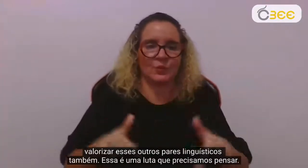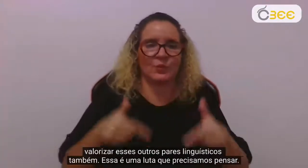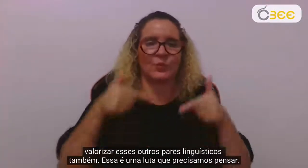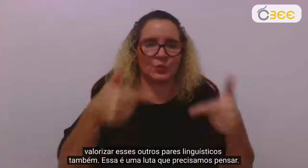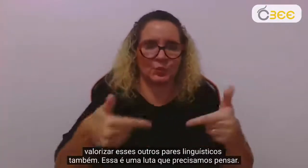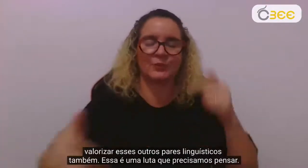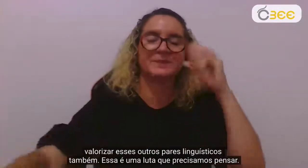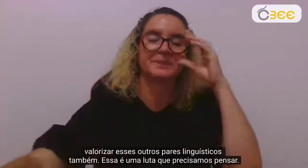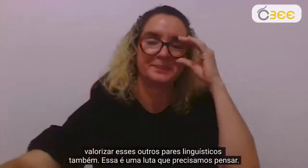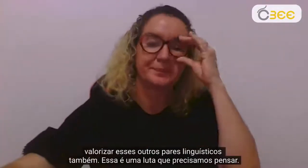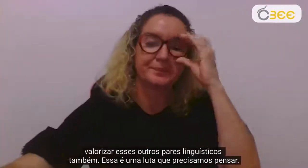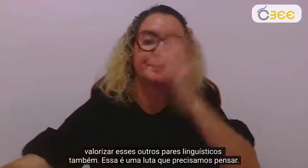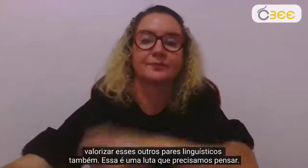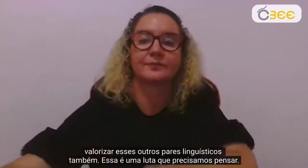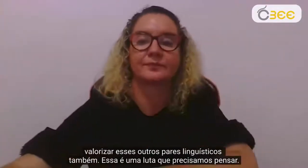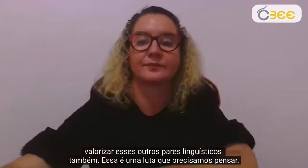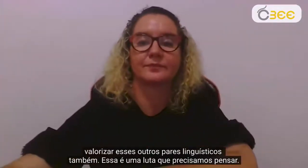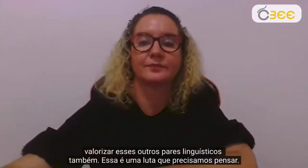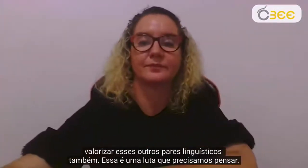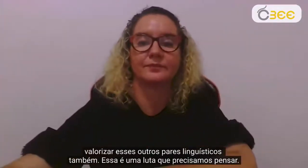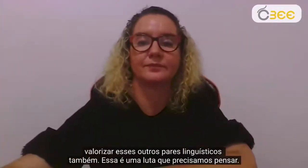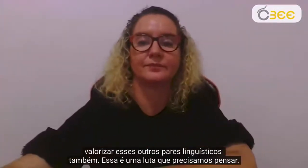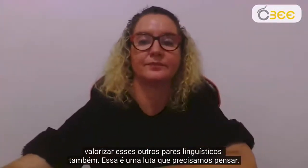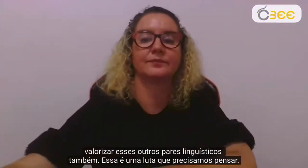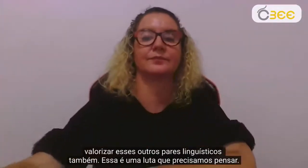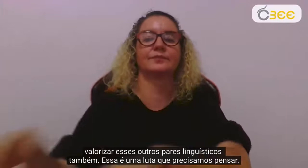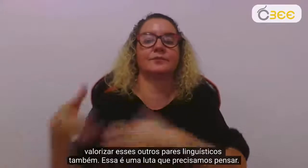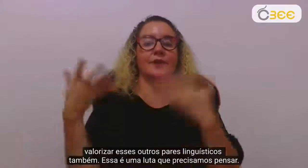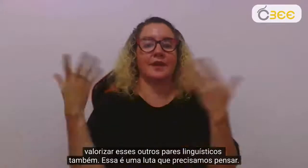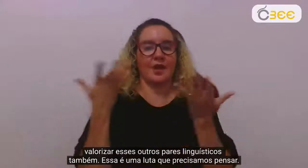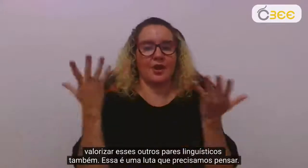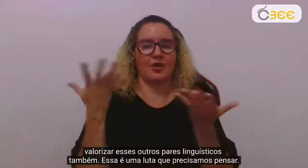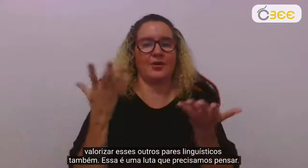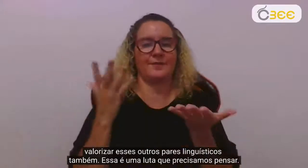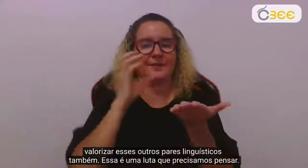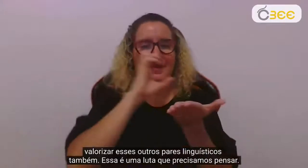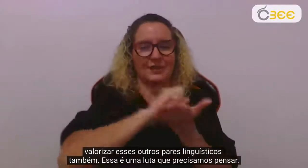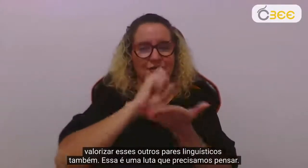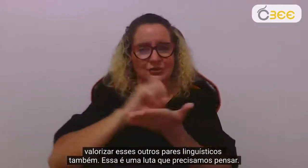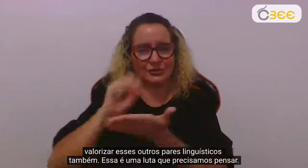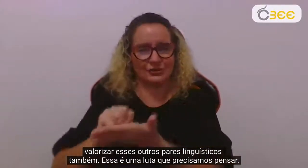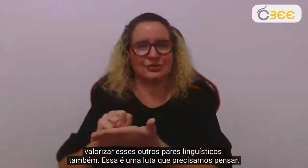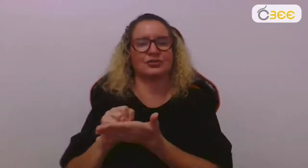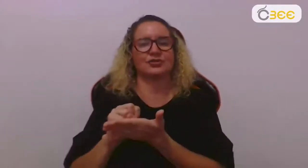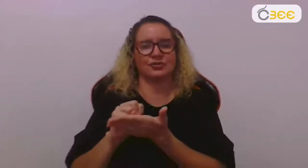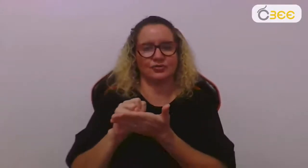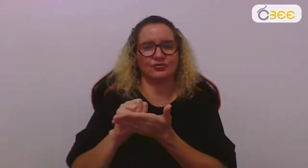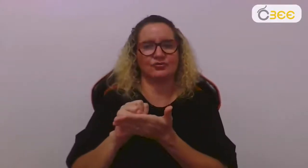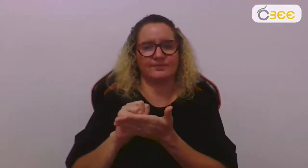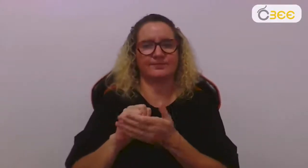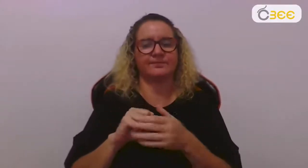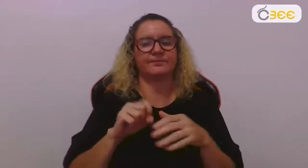gente valorizar esses outros pares linguísticos também. Essa é uma luta que precisamos pensar.